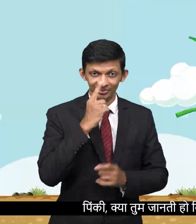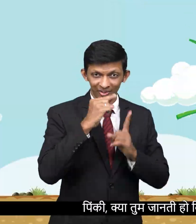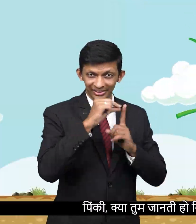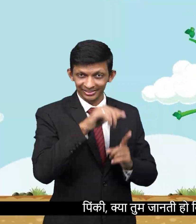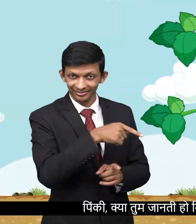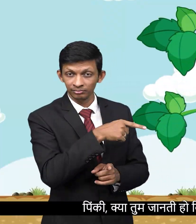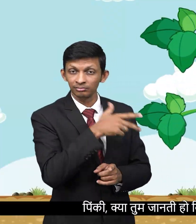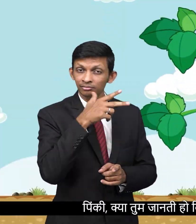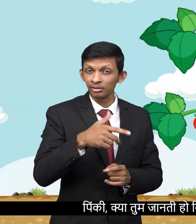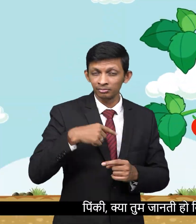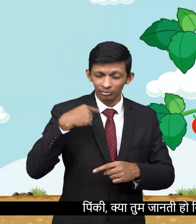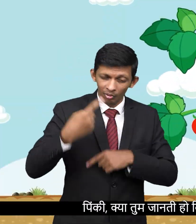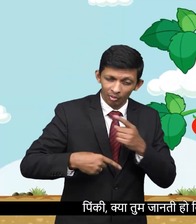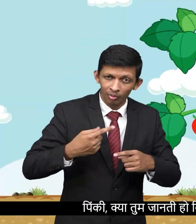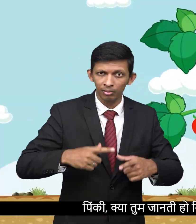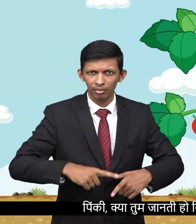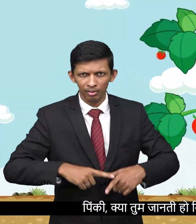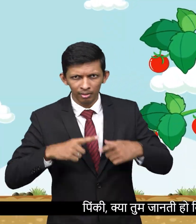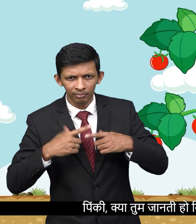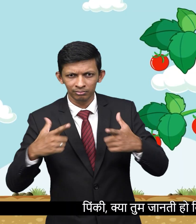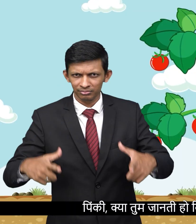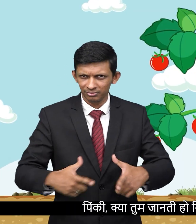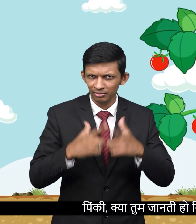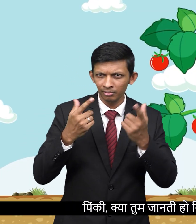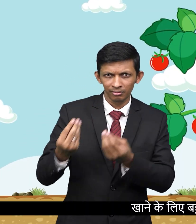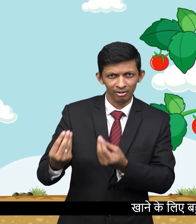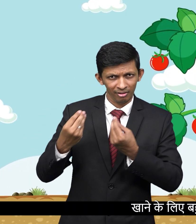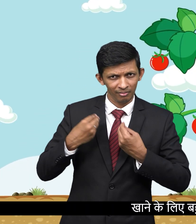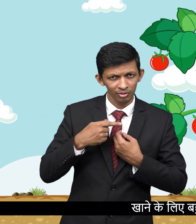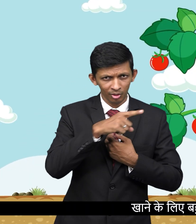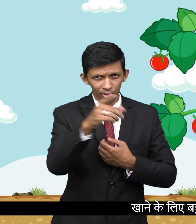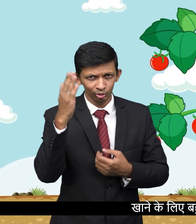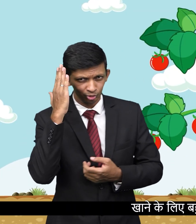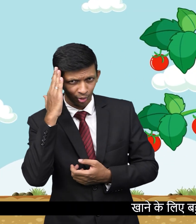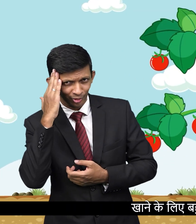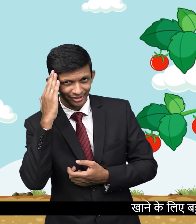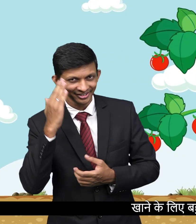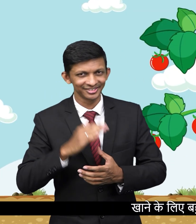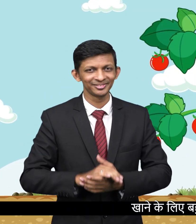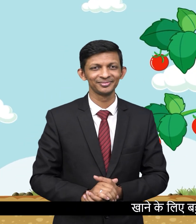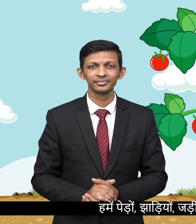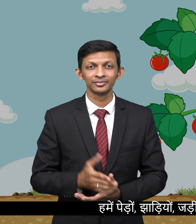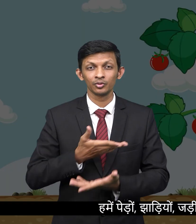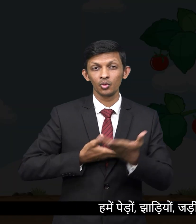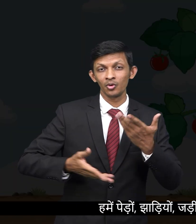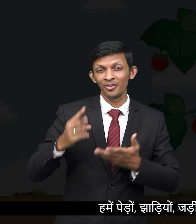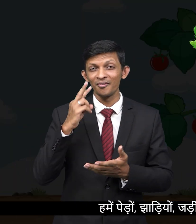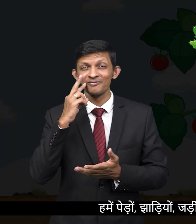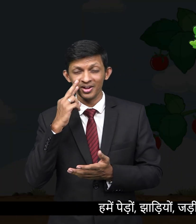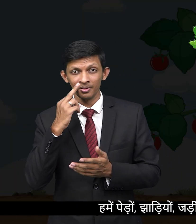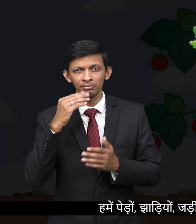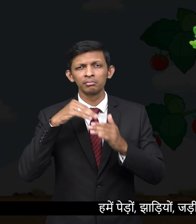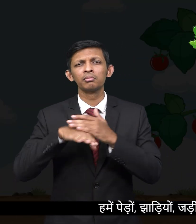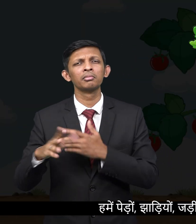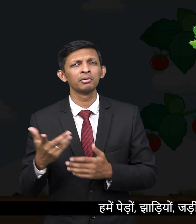पिंकी, क्या तुम जानती हो कि पौधे हमें अपने दैनिक जीवन में खाने के लिए बहुत सारी चीजें देते हैं? हमें पेड़ों,